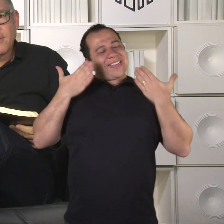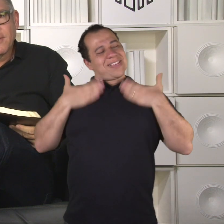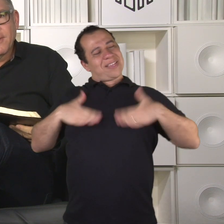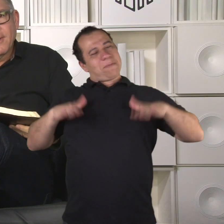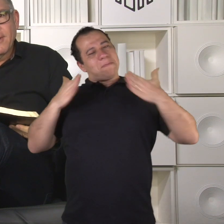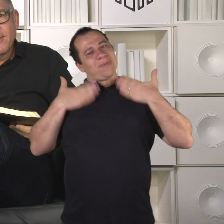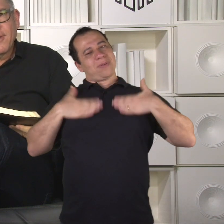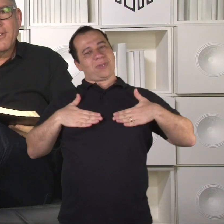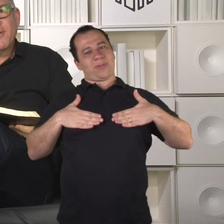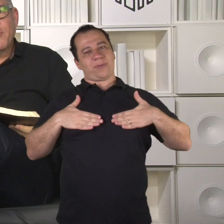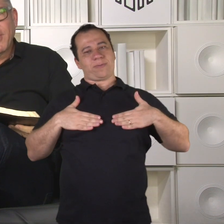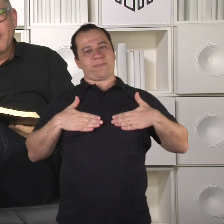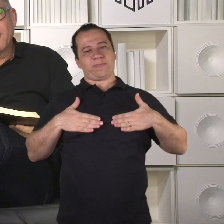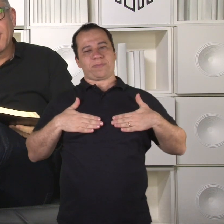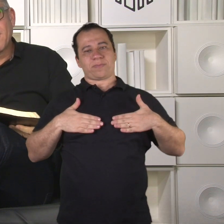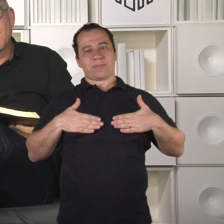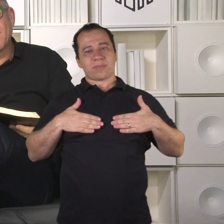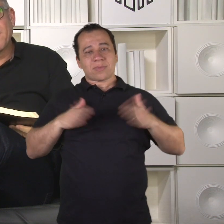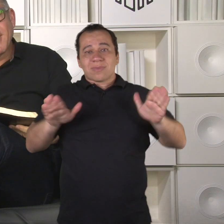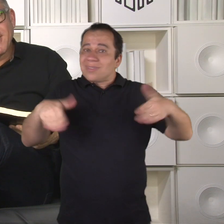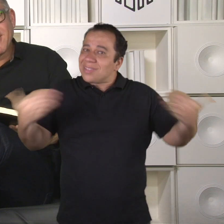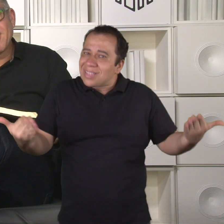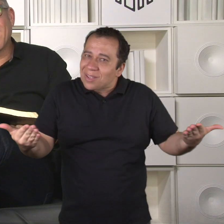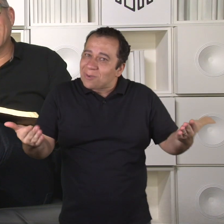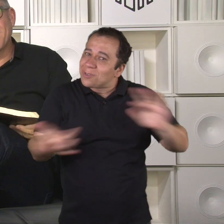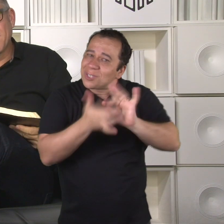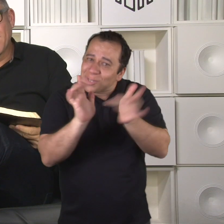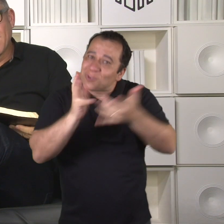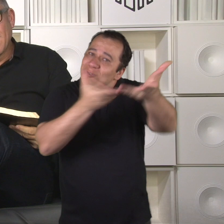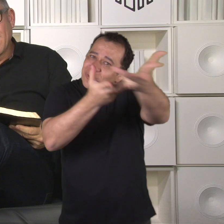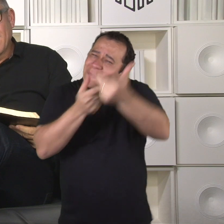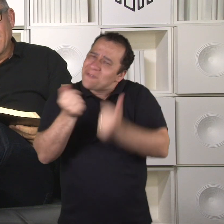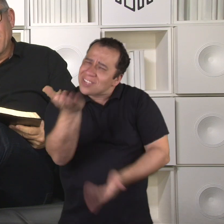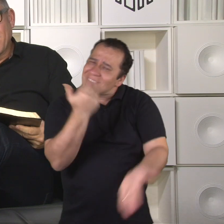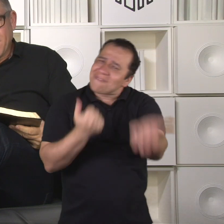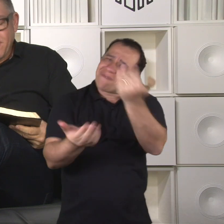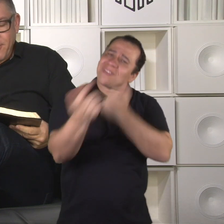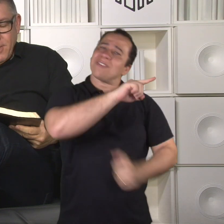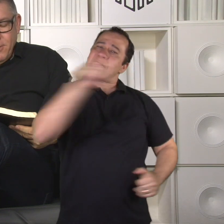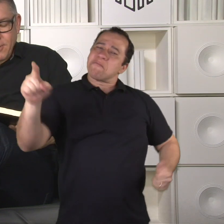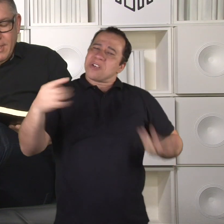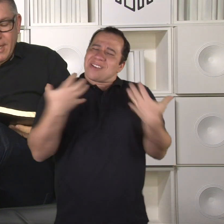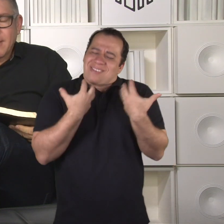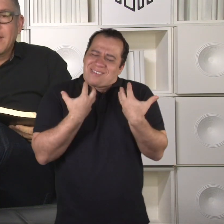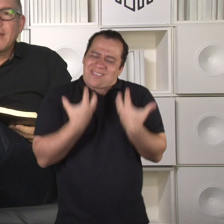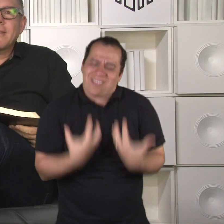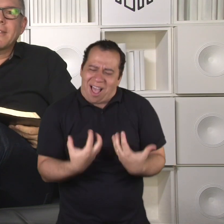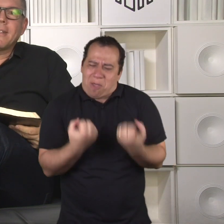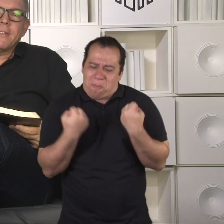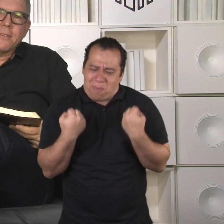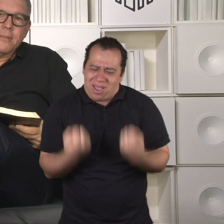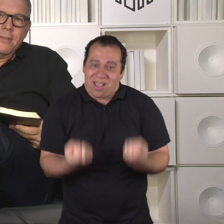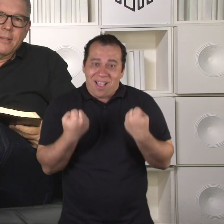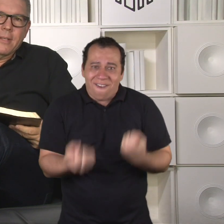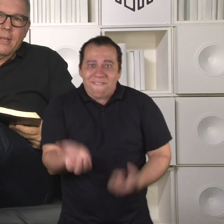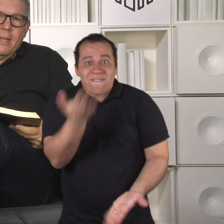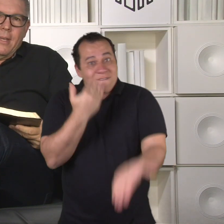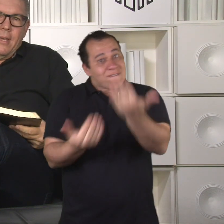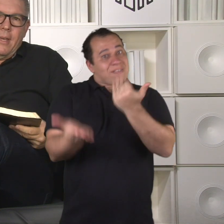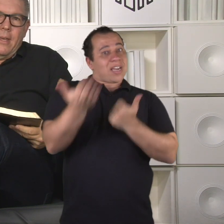descanso. Venham a mim vocês que estão cansados e vocês vão encontrar